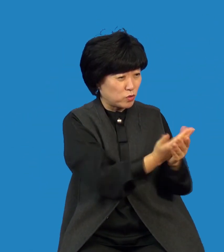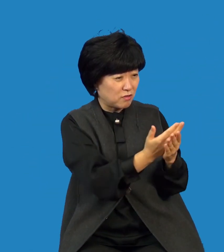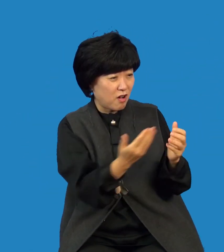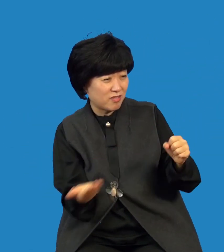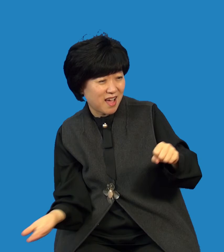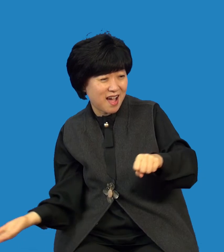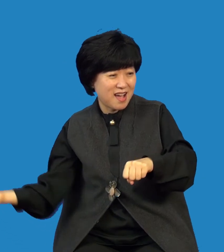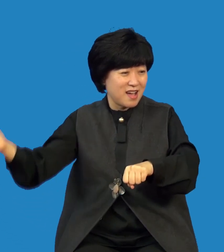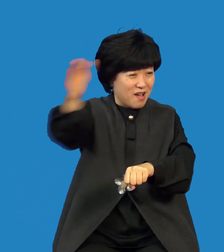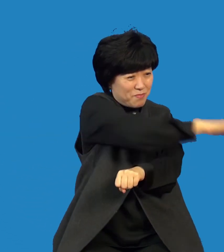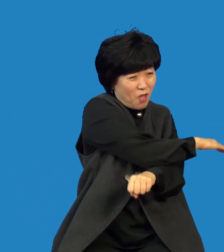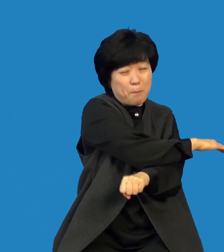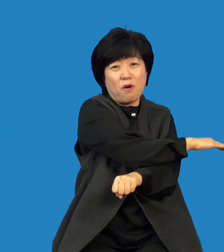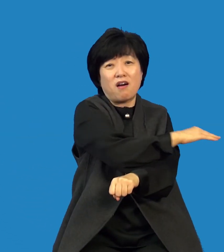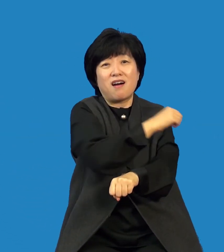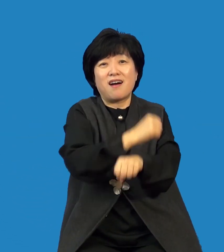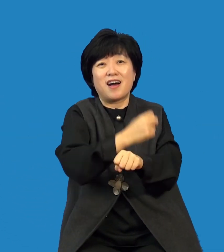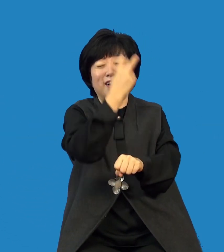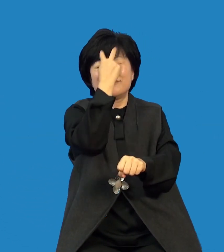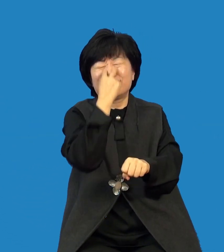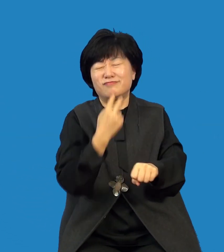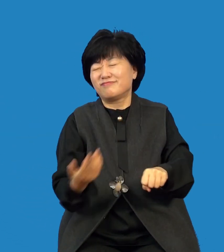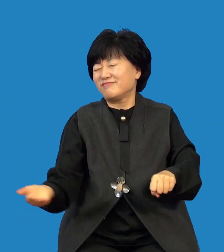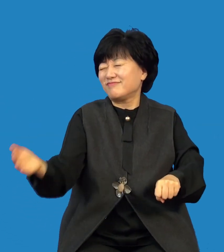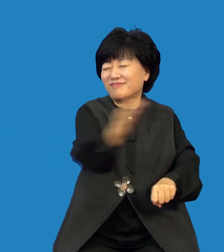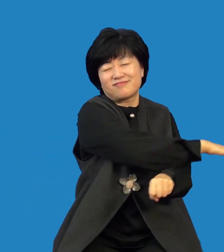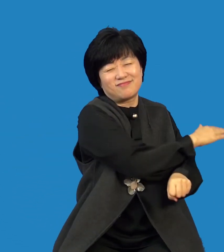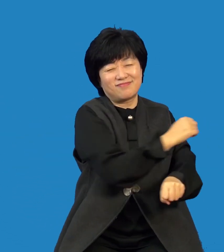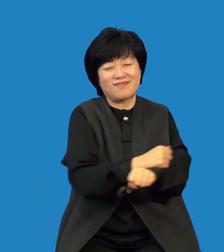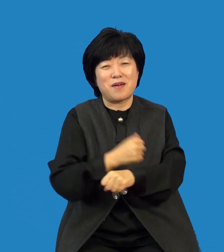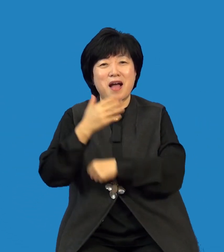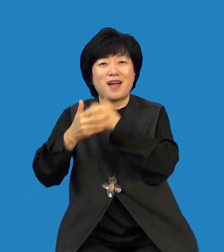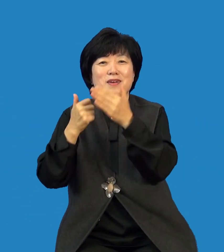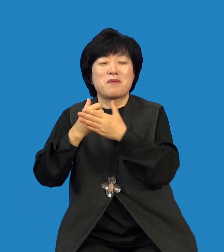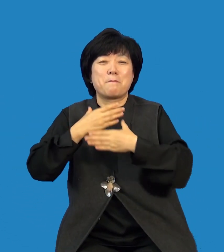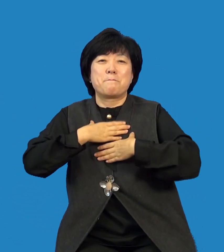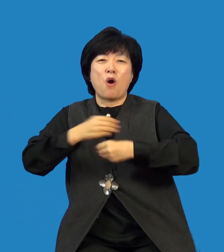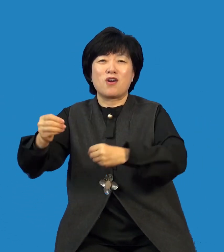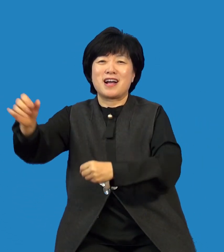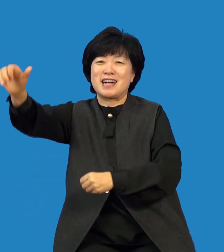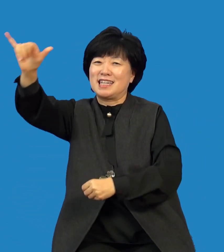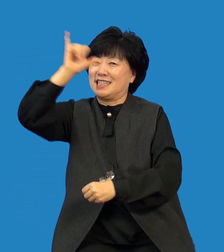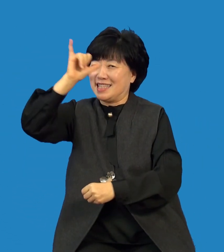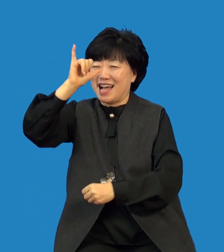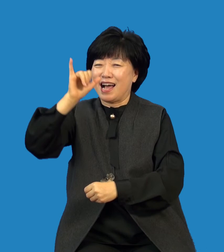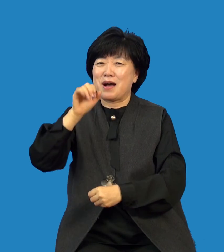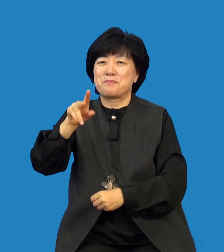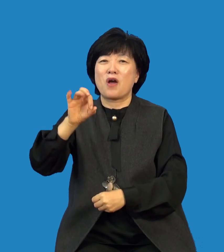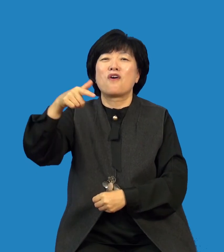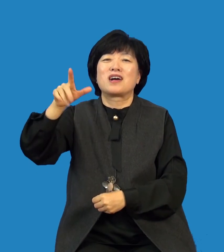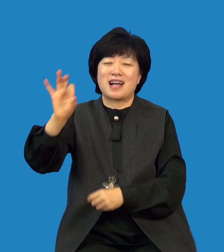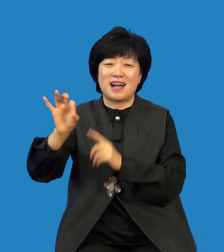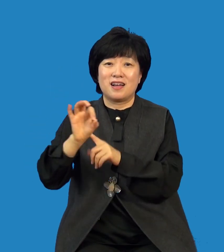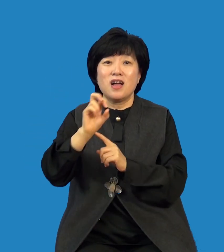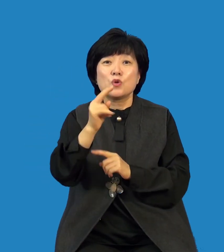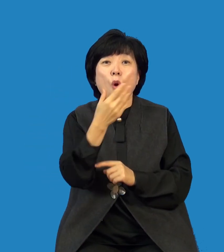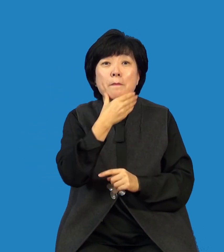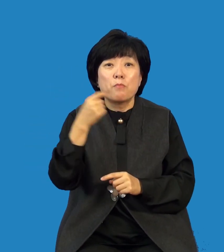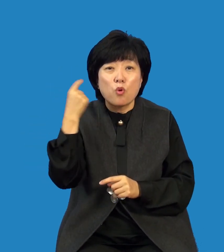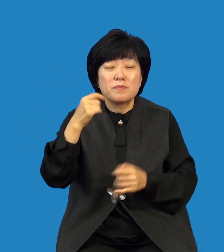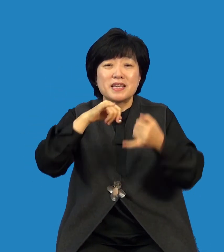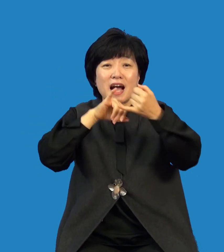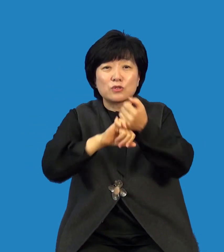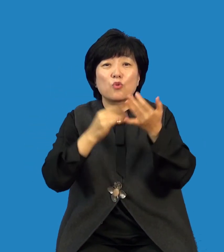이걸 누리시게 되기를 주의 이름으로 축복합니다. 그리고요, 그게 오늘 본문 요한복음 14장에서 약속하신 예수님의 약속인 거예요. 내가 너희에게